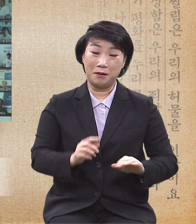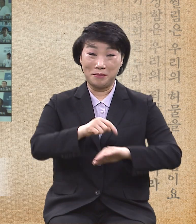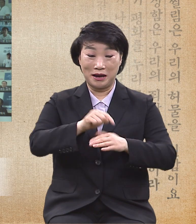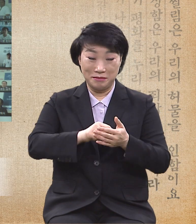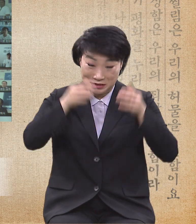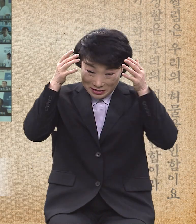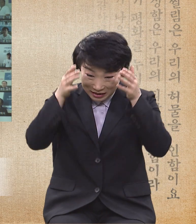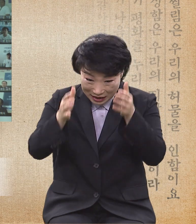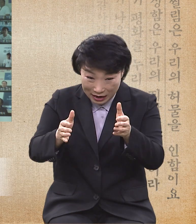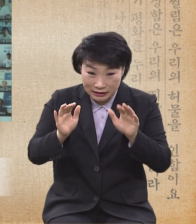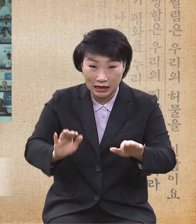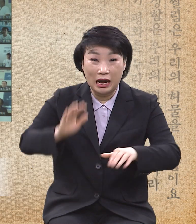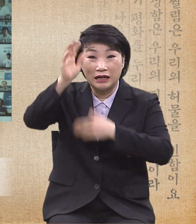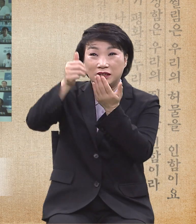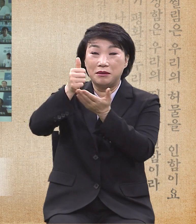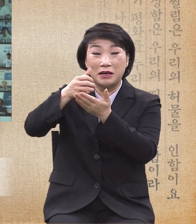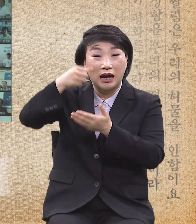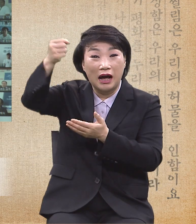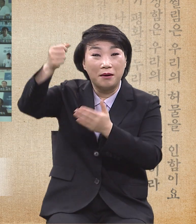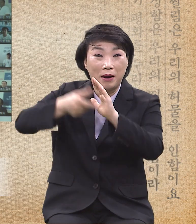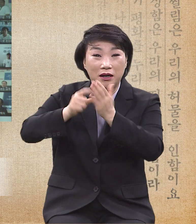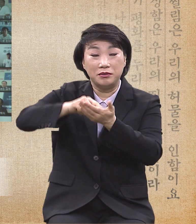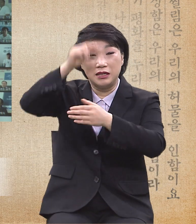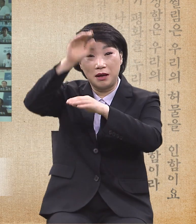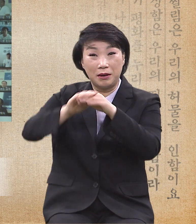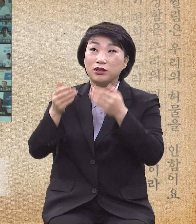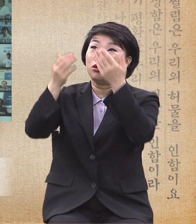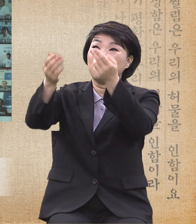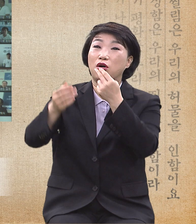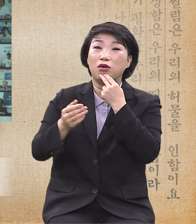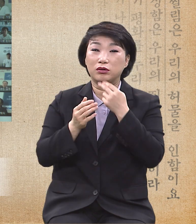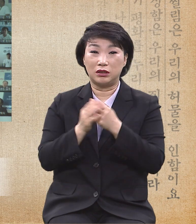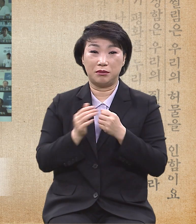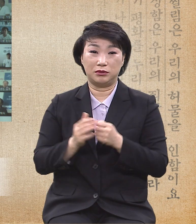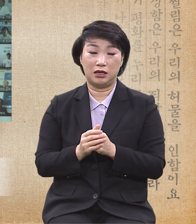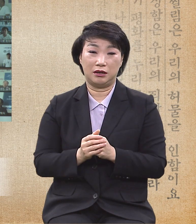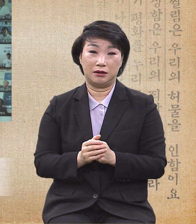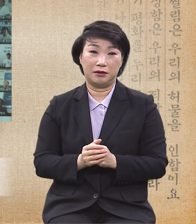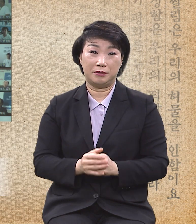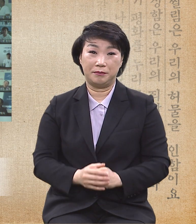마음 쏟아 하나님의 받으실 만한 예배를 드리지 못하니까.